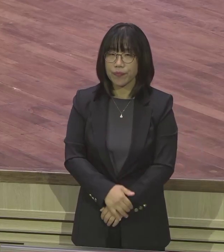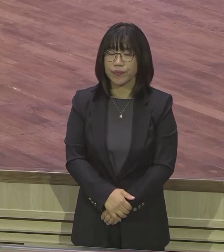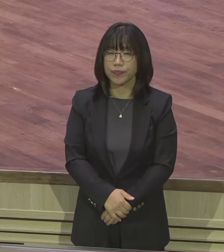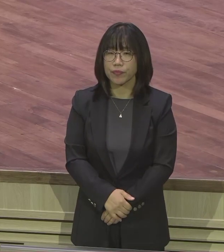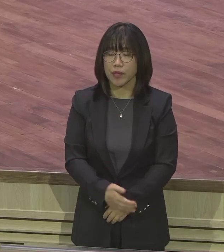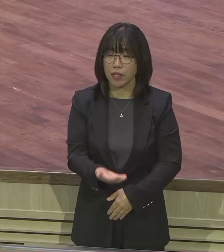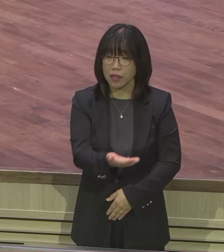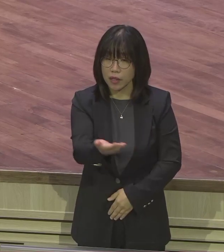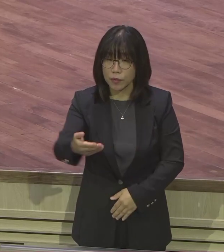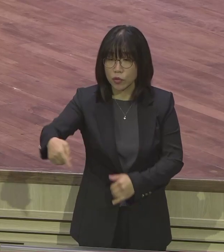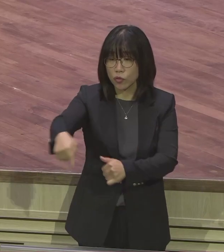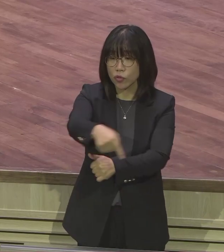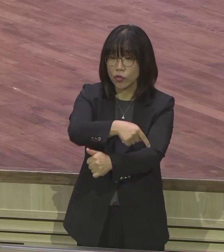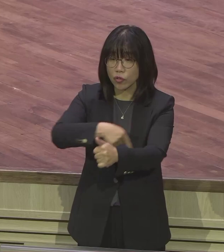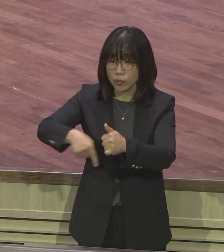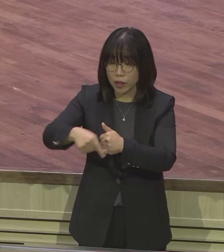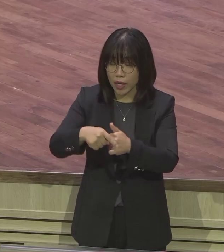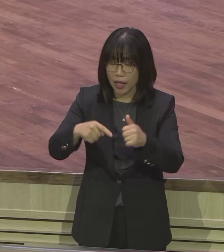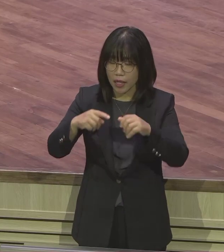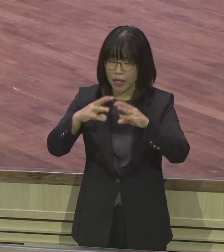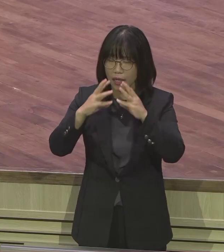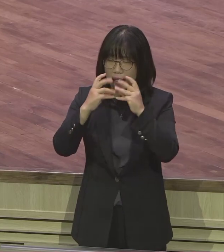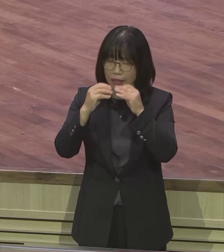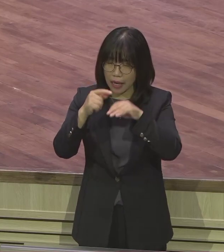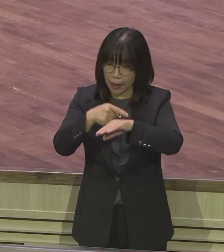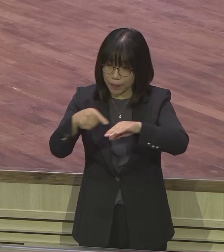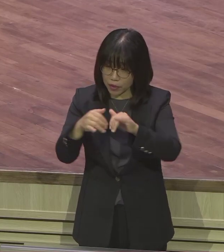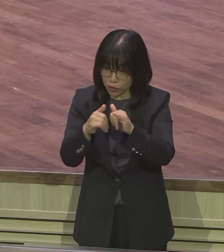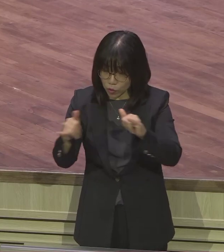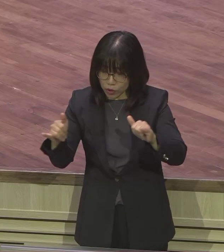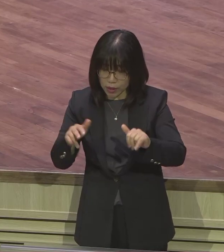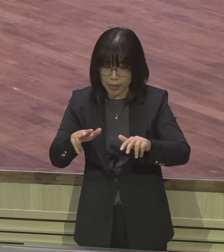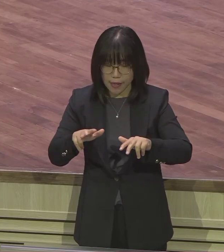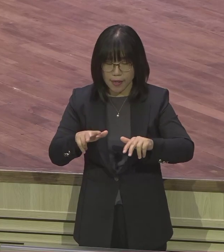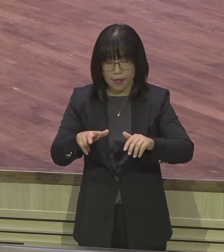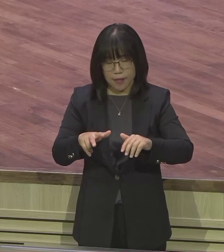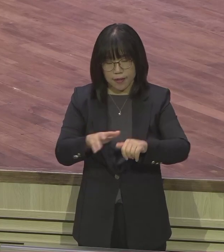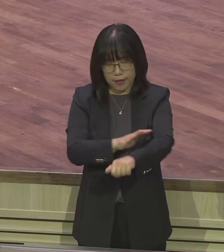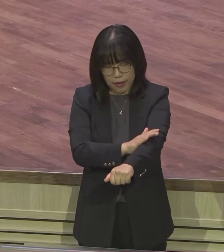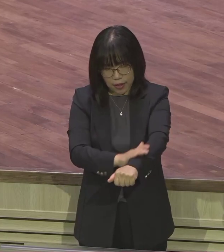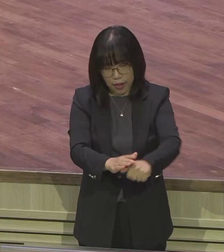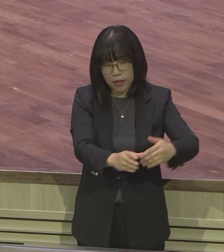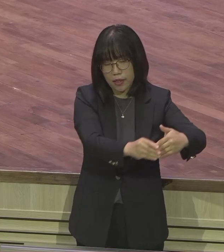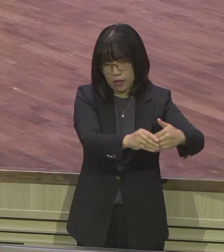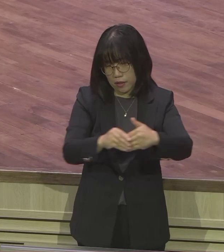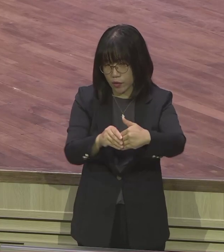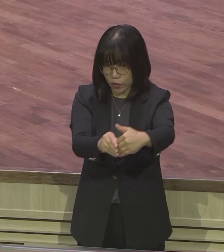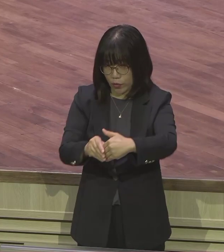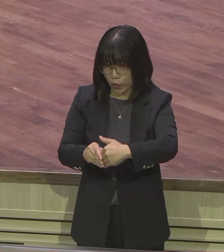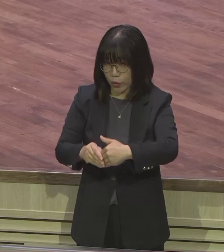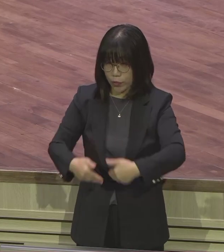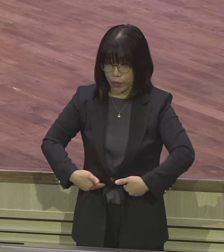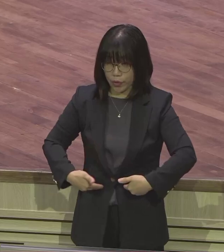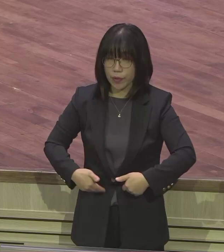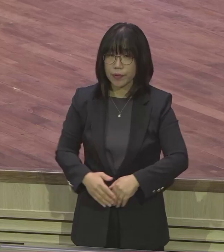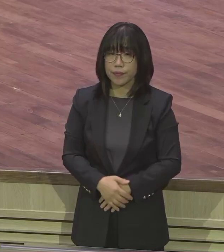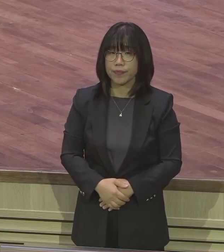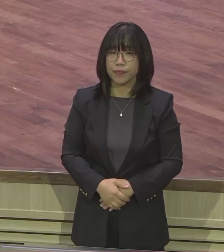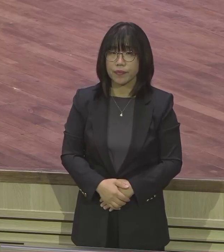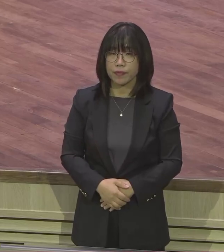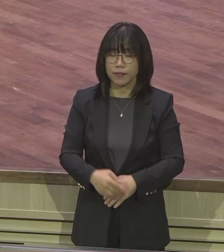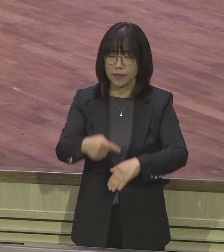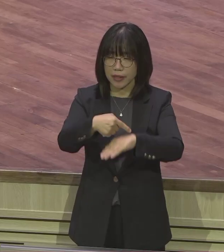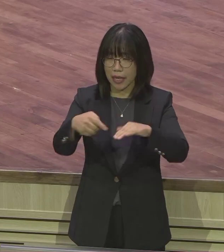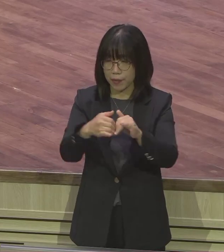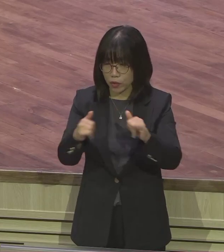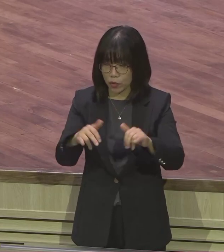여러분 주변에 있는 다민족들을 이끌어야 돼. 우리 교회, 우리 교회가 이제 이, 저 빅 행사가 세 개 있잖아요. 다민족